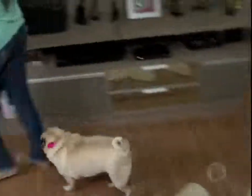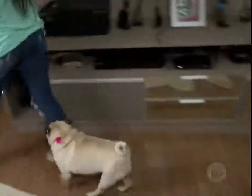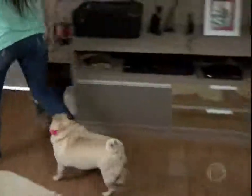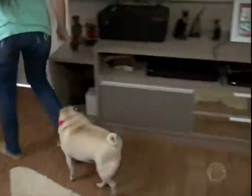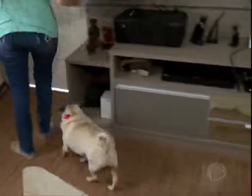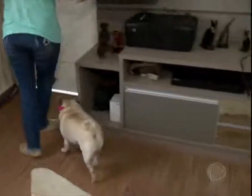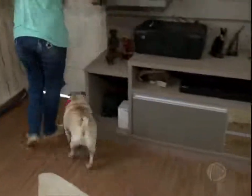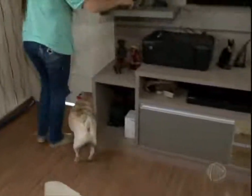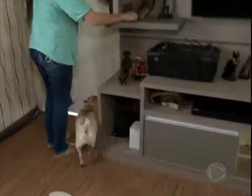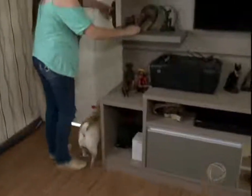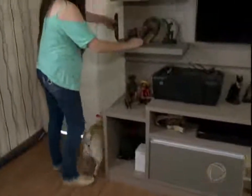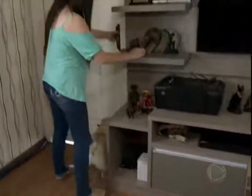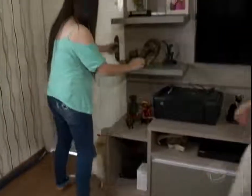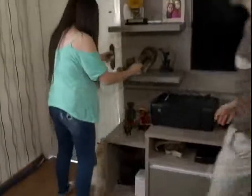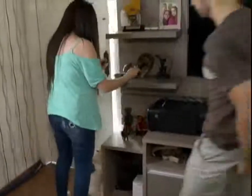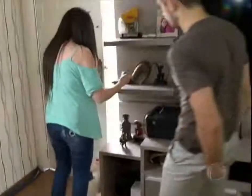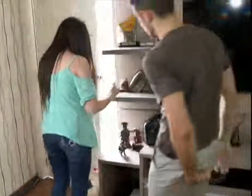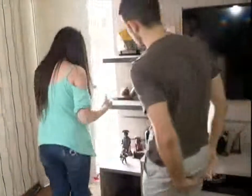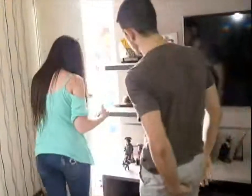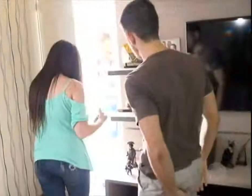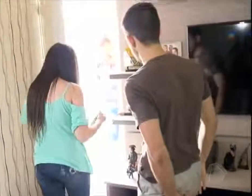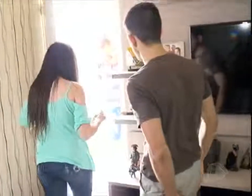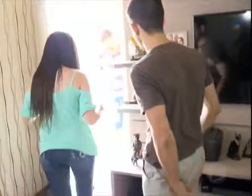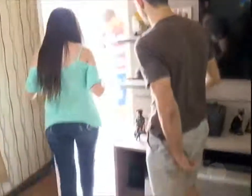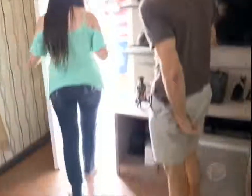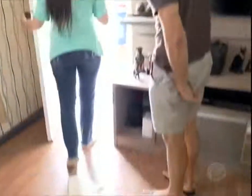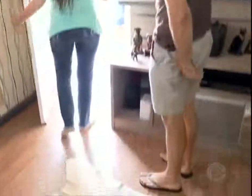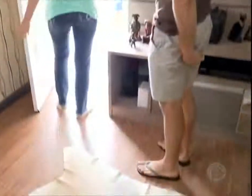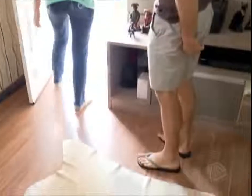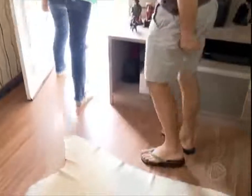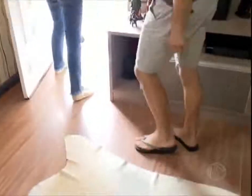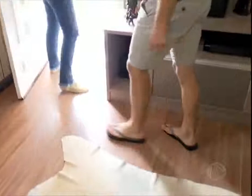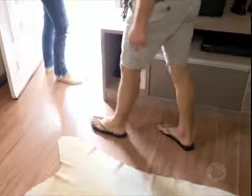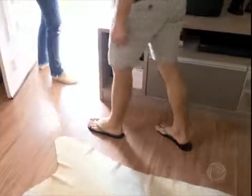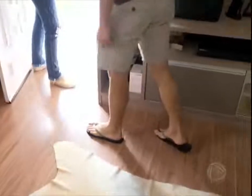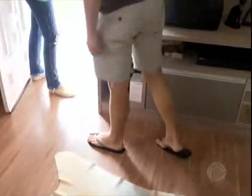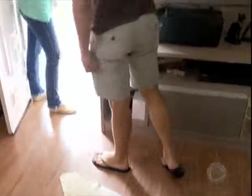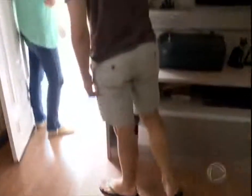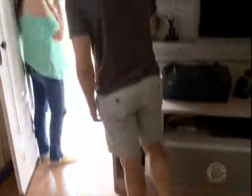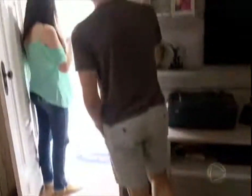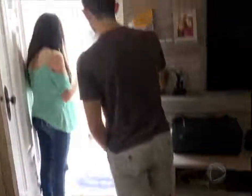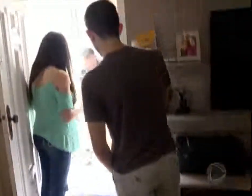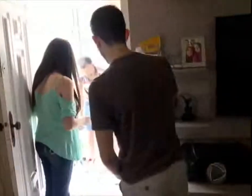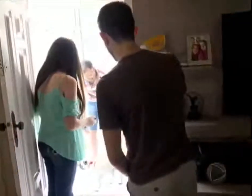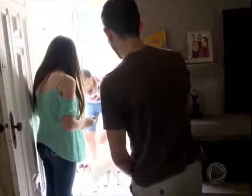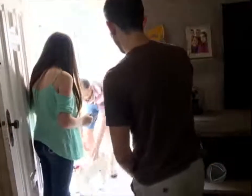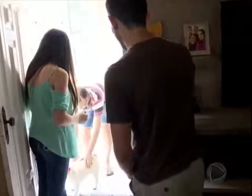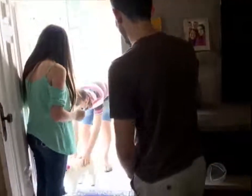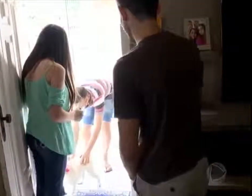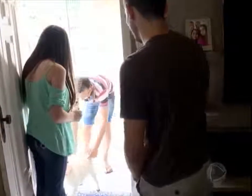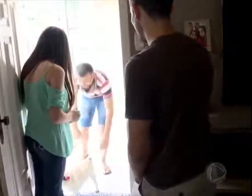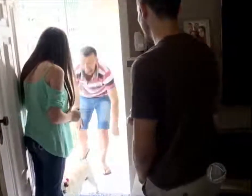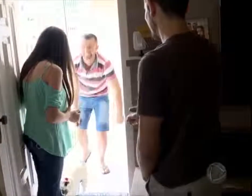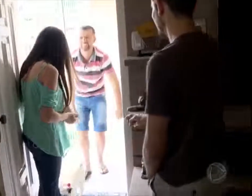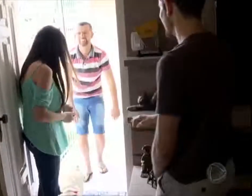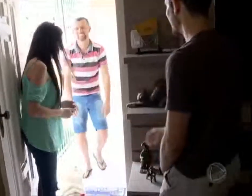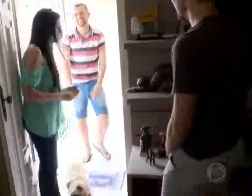Aí a Bela entra em ação. Ela ouve o som da campainha e trata de avisar. A patinha